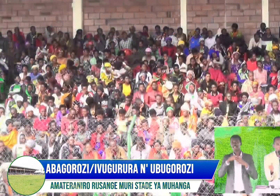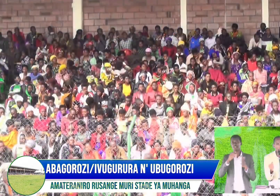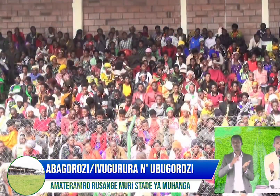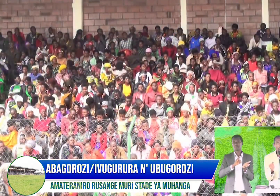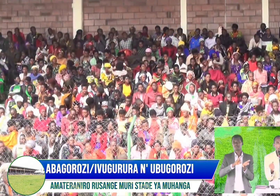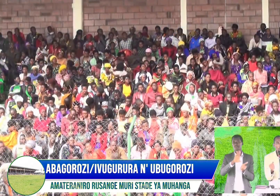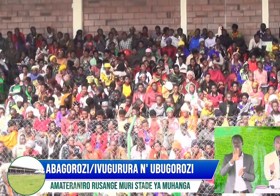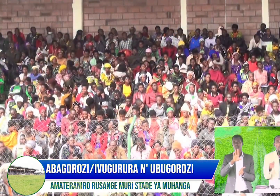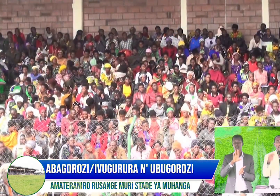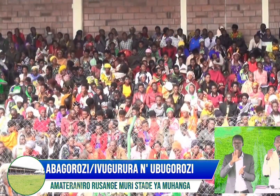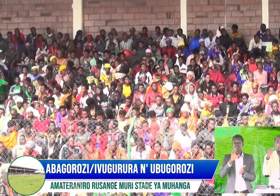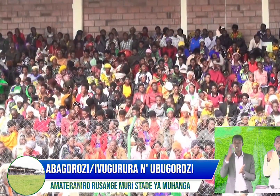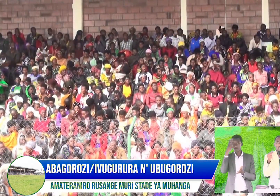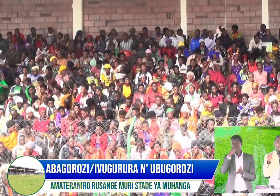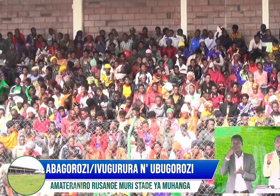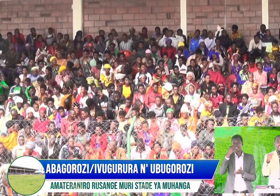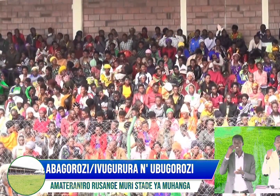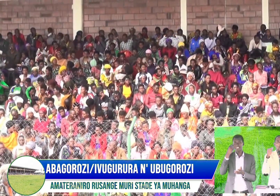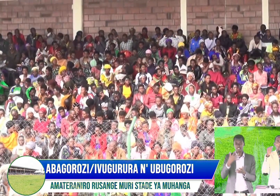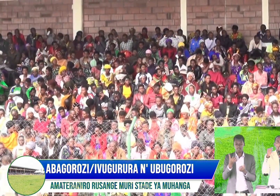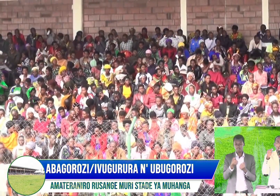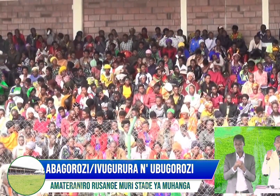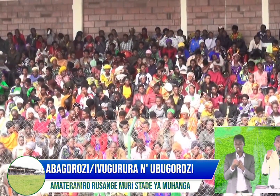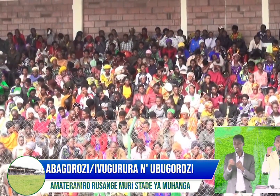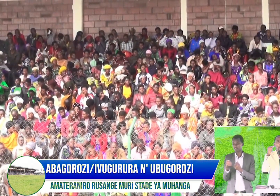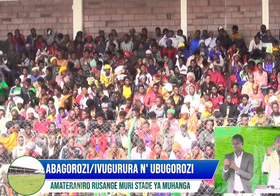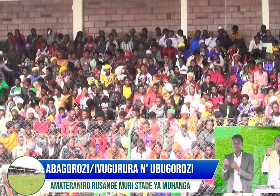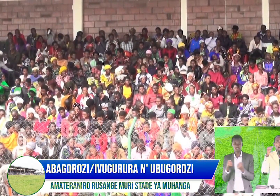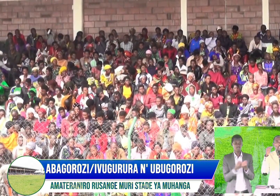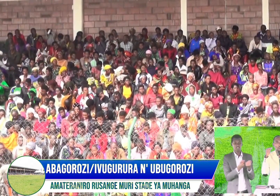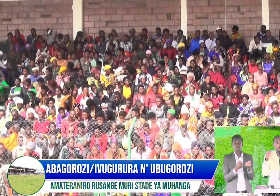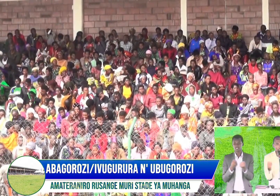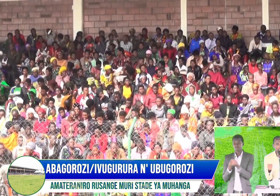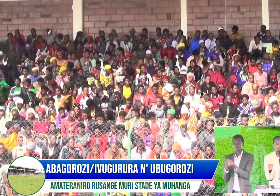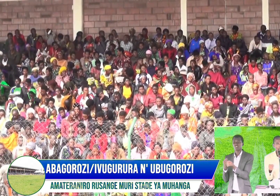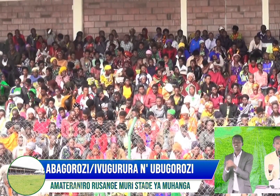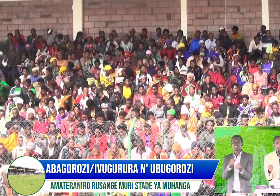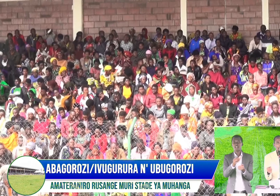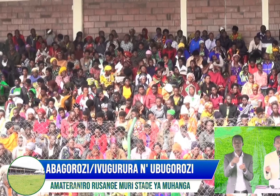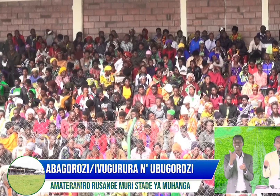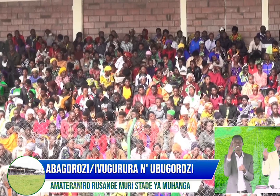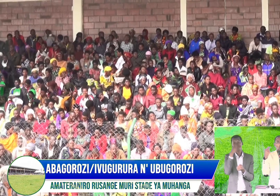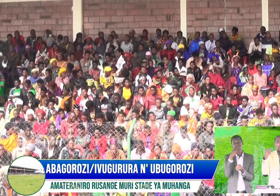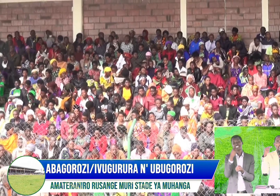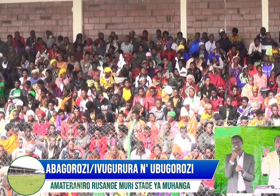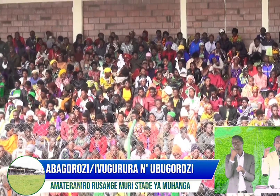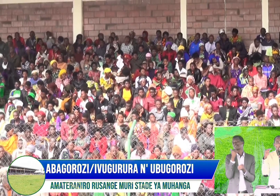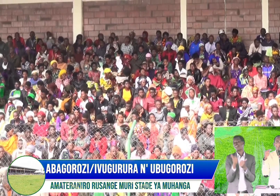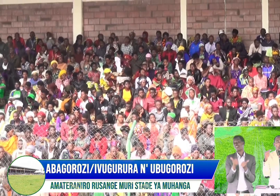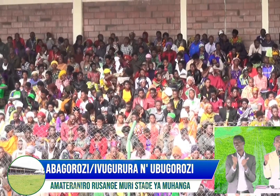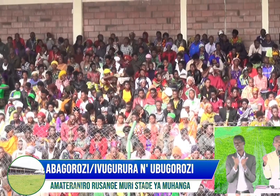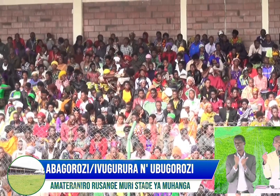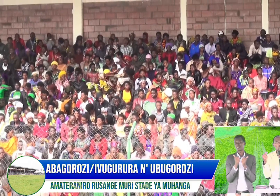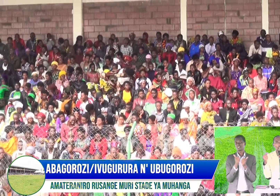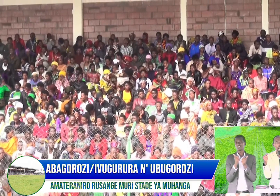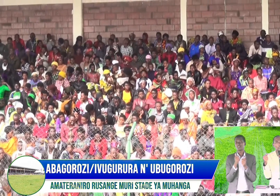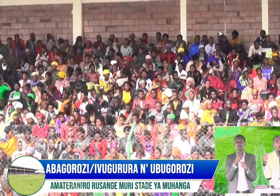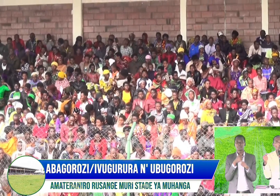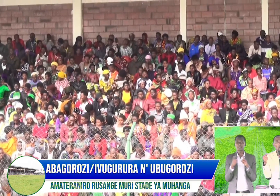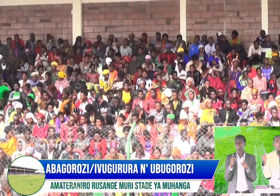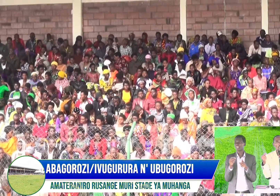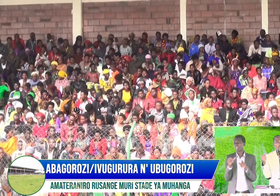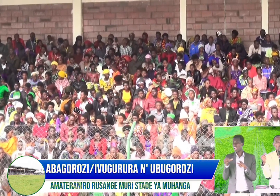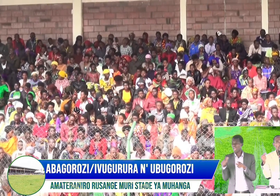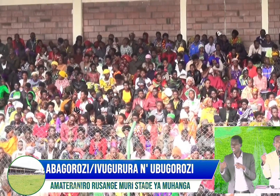uguhinduka imfura ukajya wirengagiza ubutandame n'ibibazo abandi bafite, cyangwa se ugahinduka igipfamatwi ku